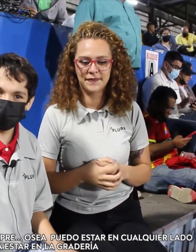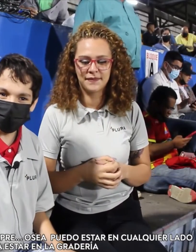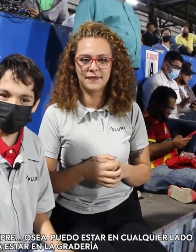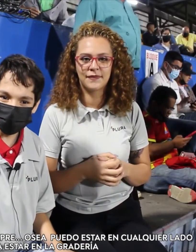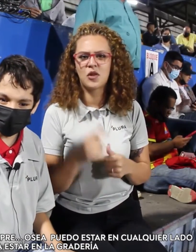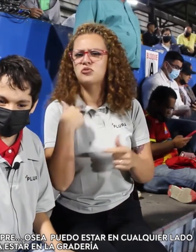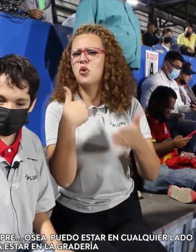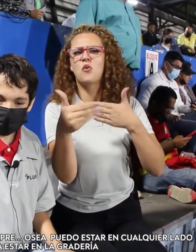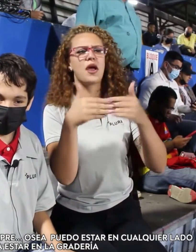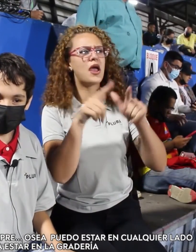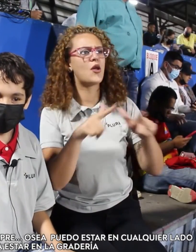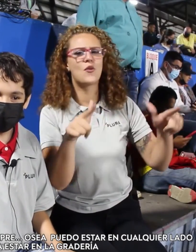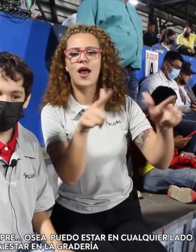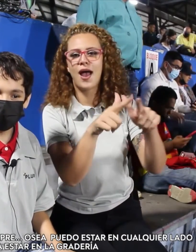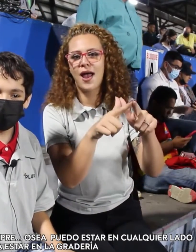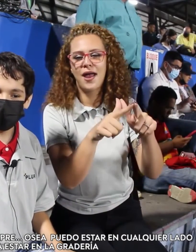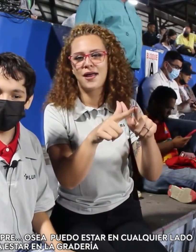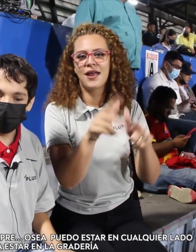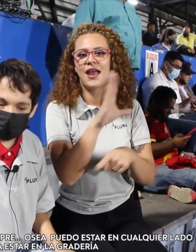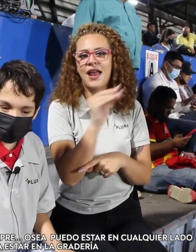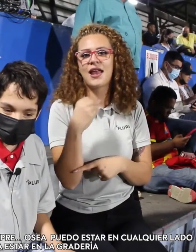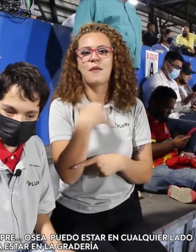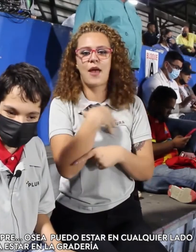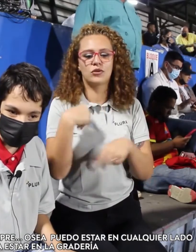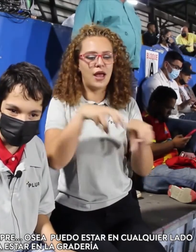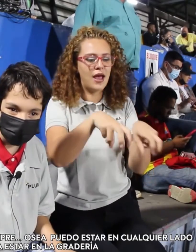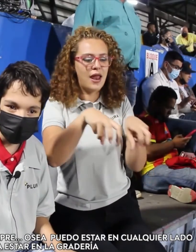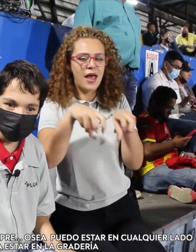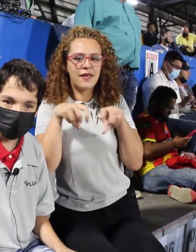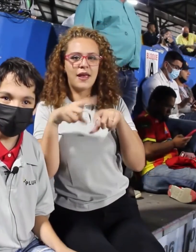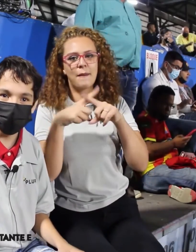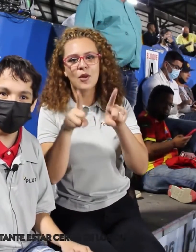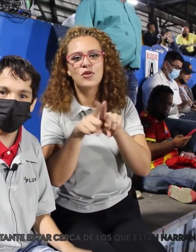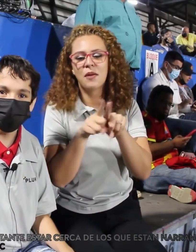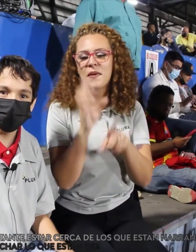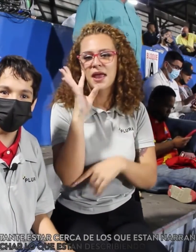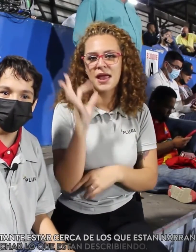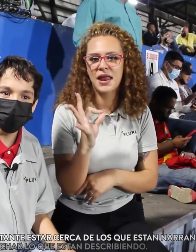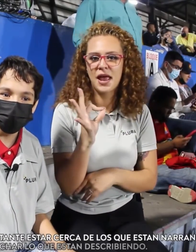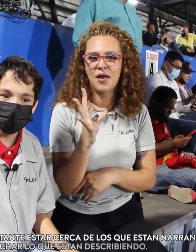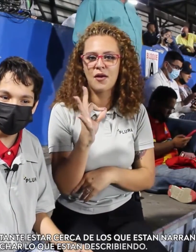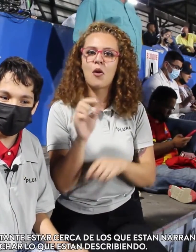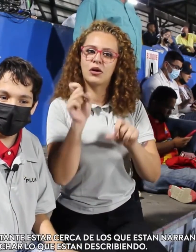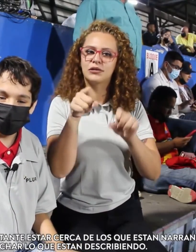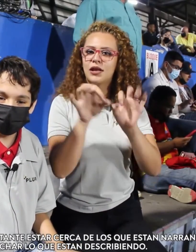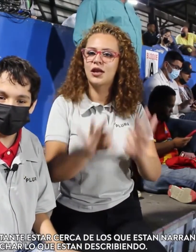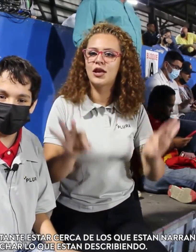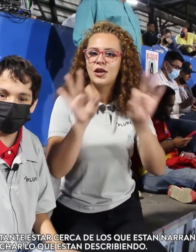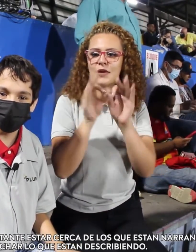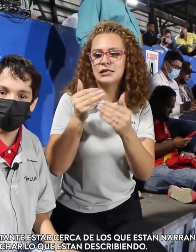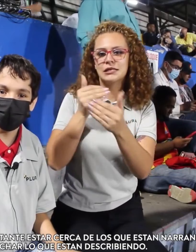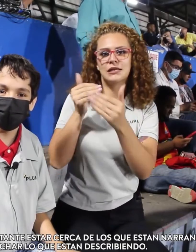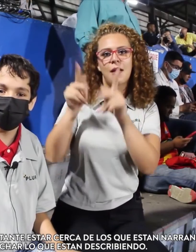o sea, puedo estar en cualquier lado y estar en la gradería por ustedes también. Creo que puede ser importante estar